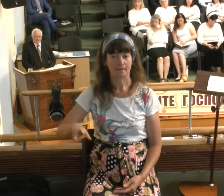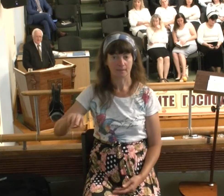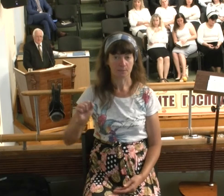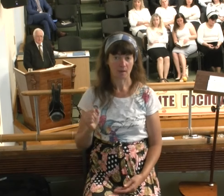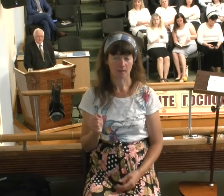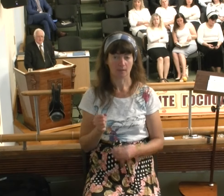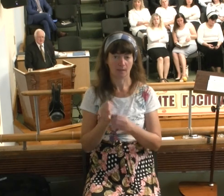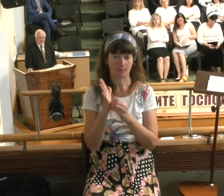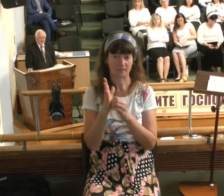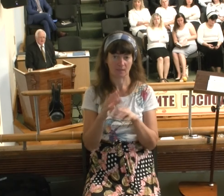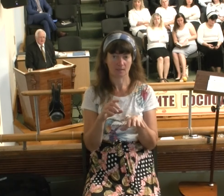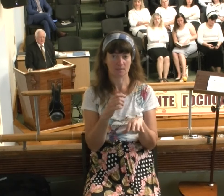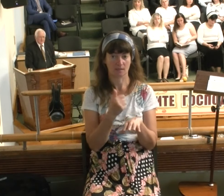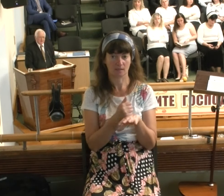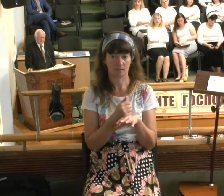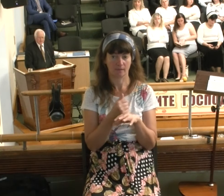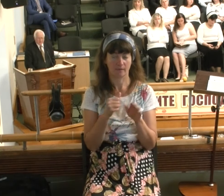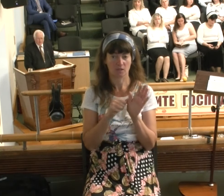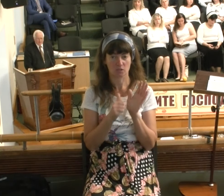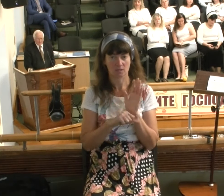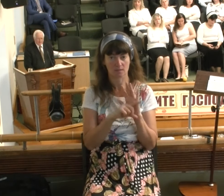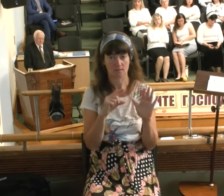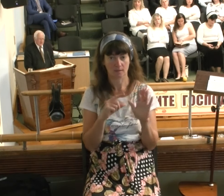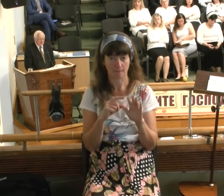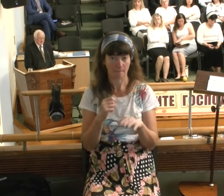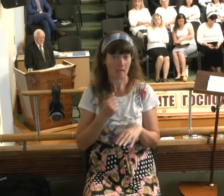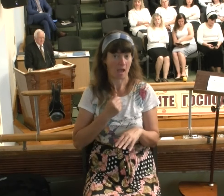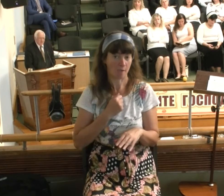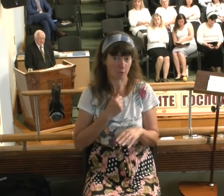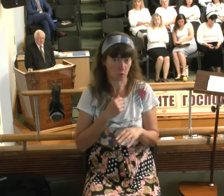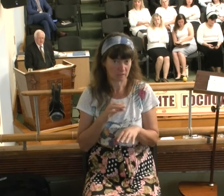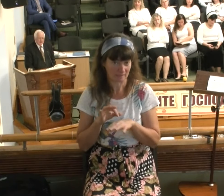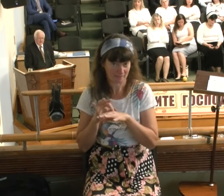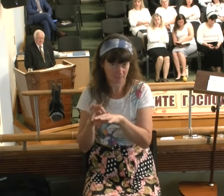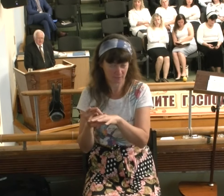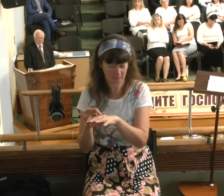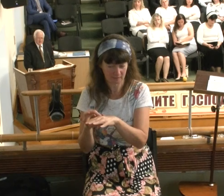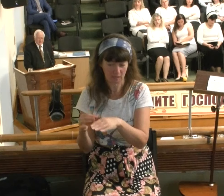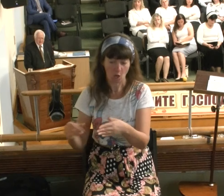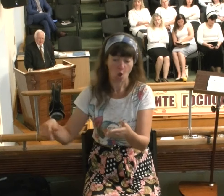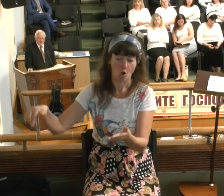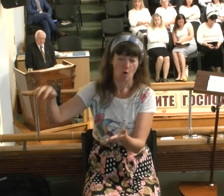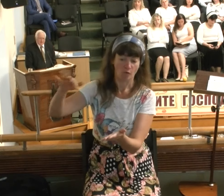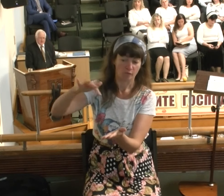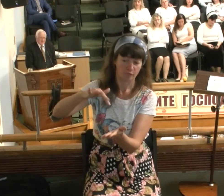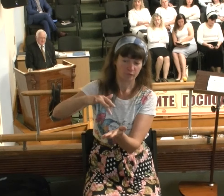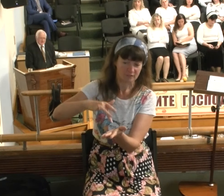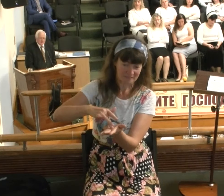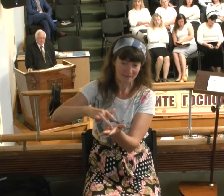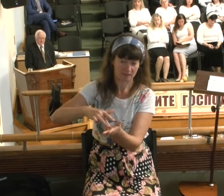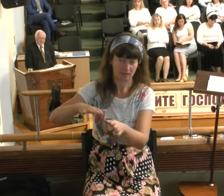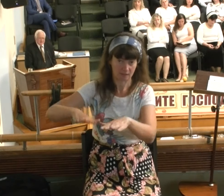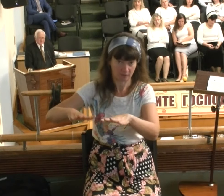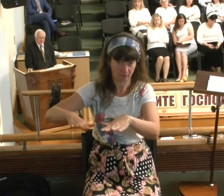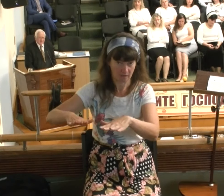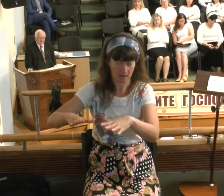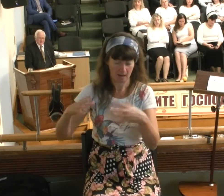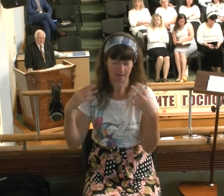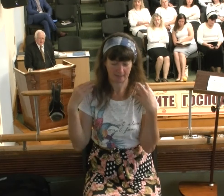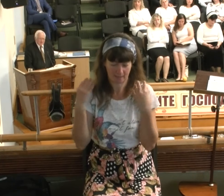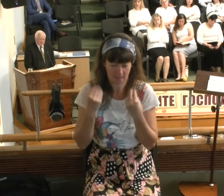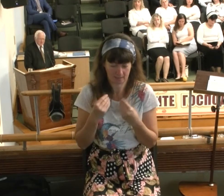отвели его внутрь двора, то есть притории, собрали весь полк, и одели его в багряницу, и